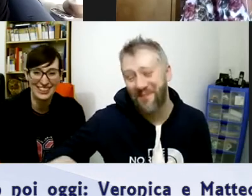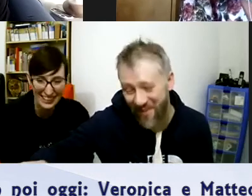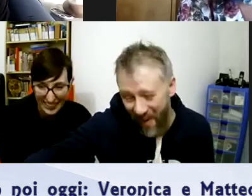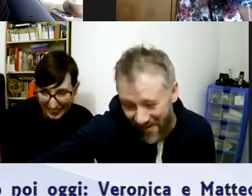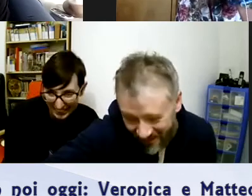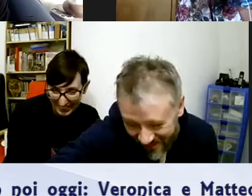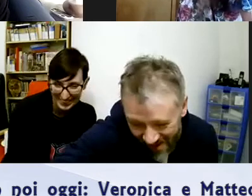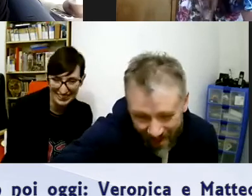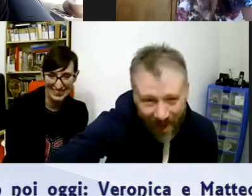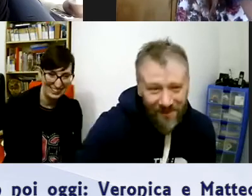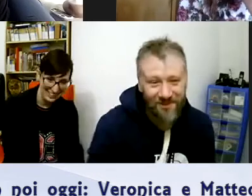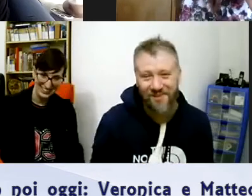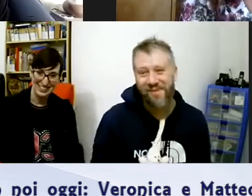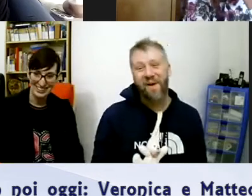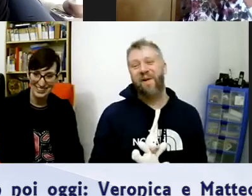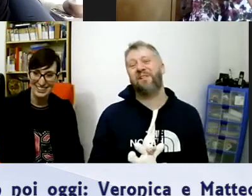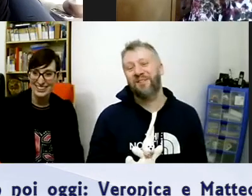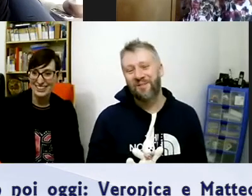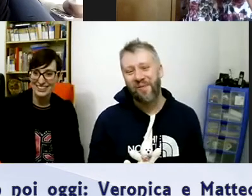Ti sei commosso?